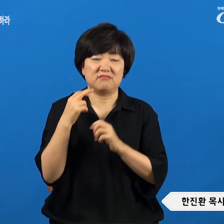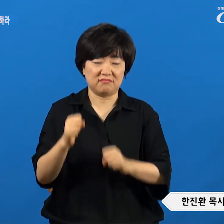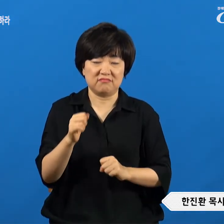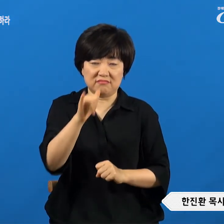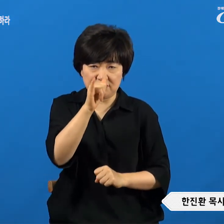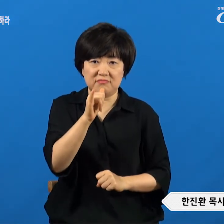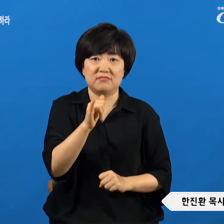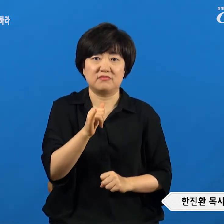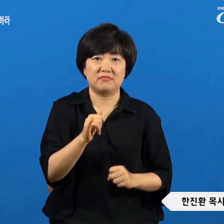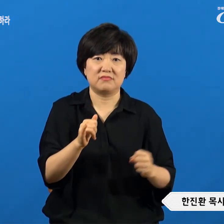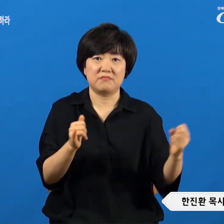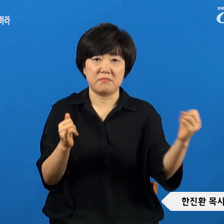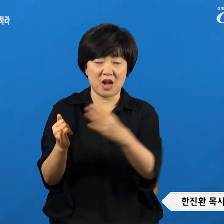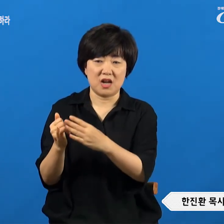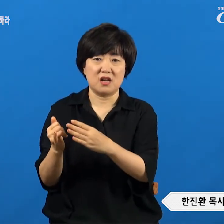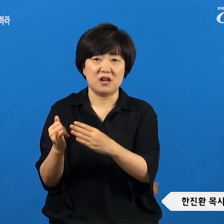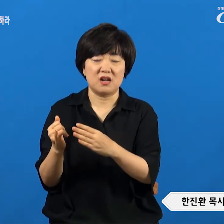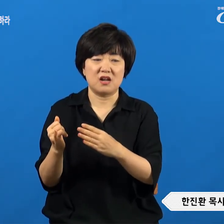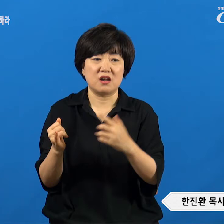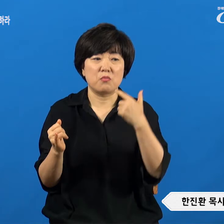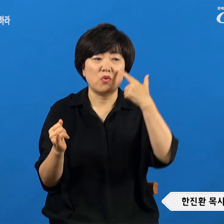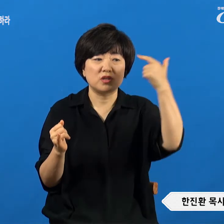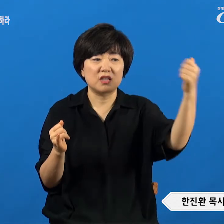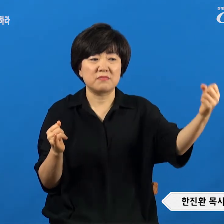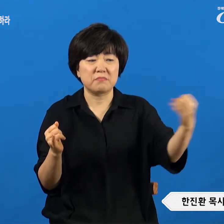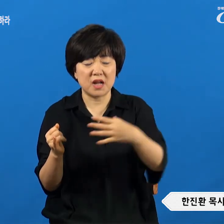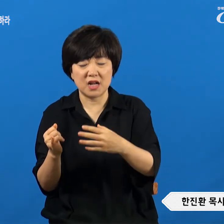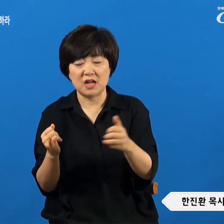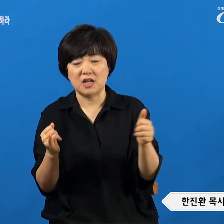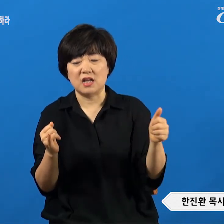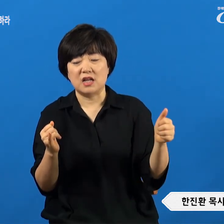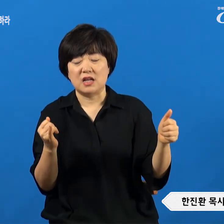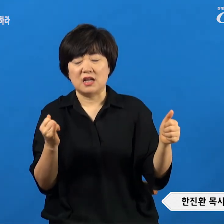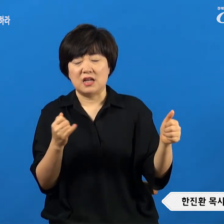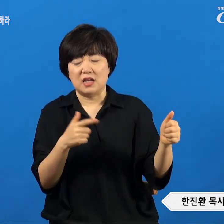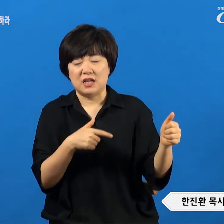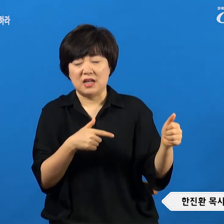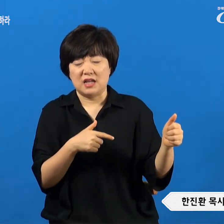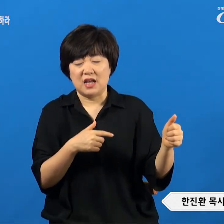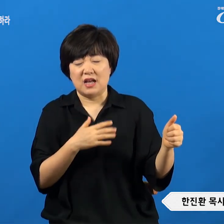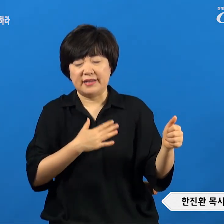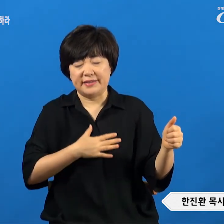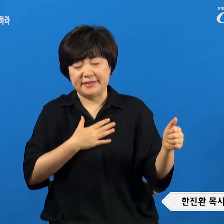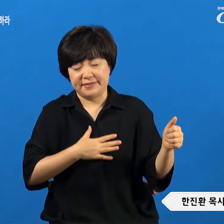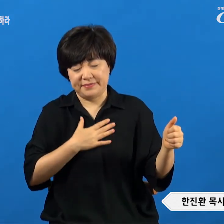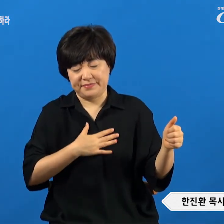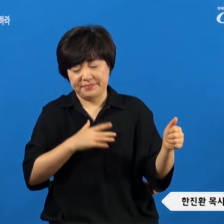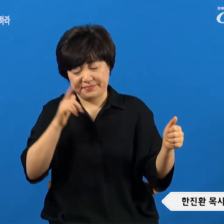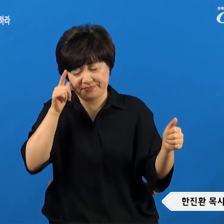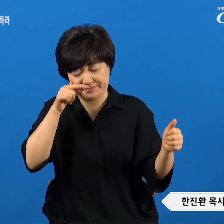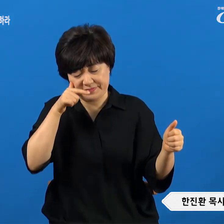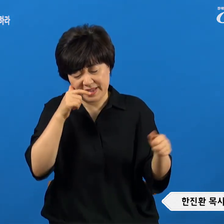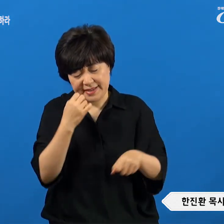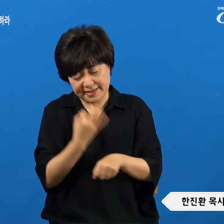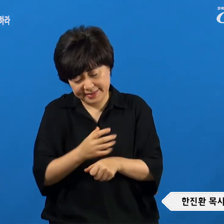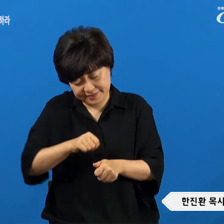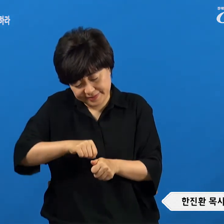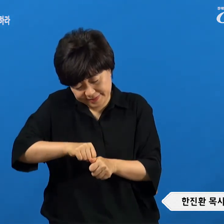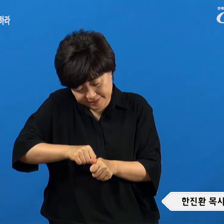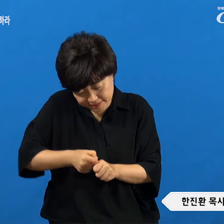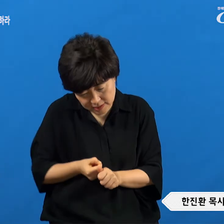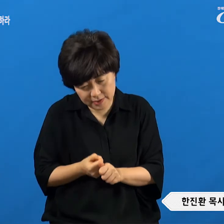그 집사님이 목사님 말은 또 거역을 못하는 분이니까 정말 할 수 없이 갔습니다.